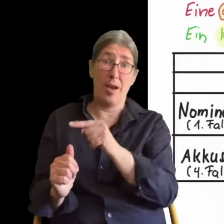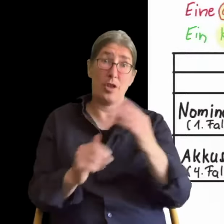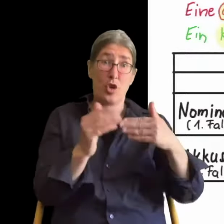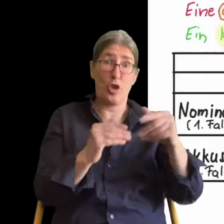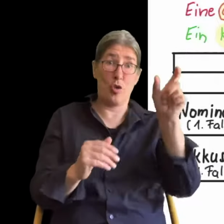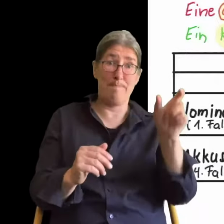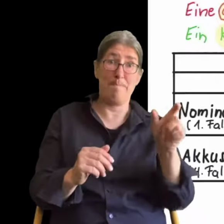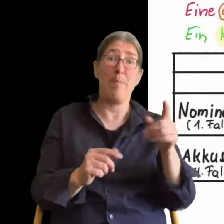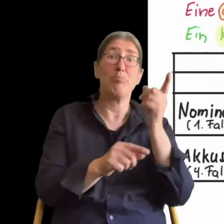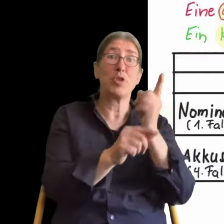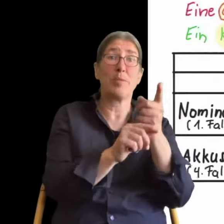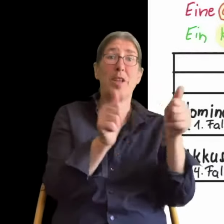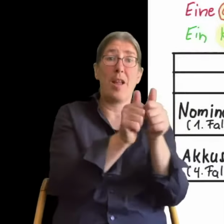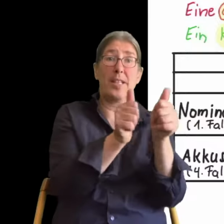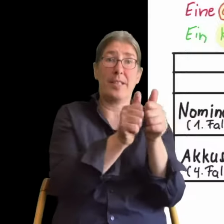Der bestimmte Artikel,